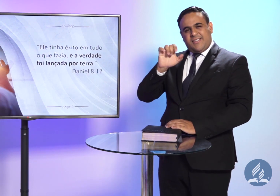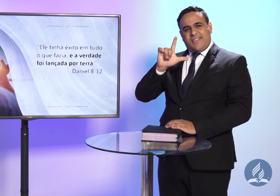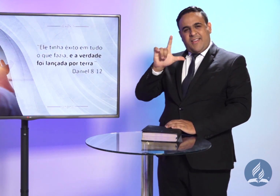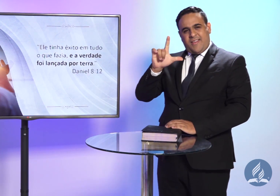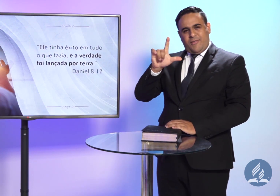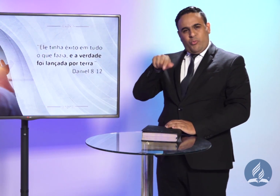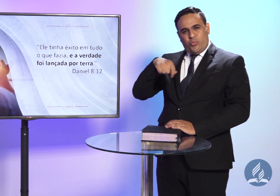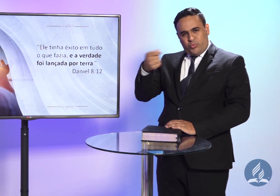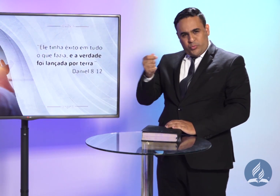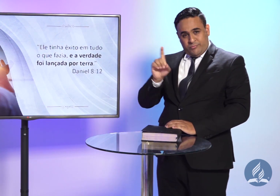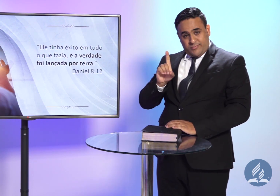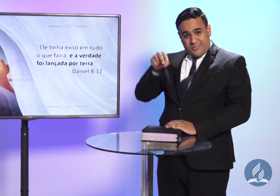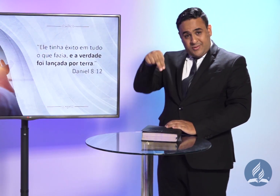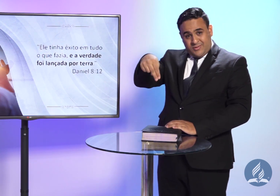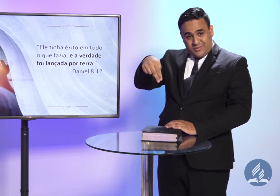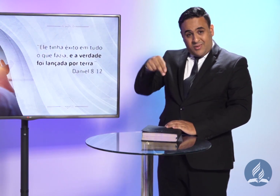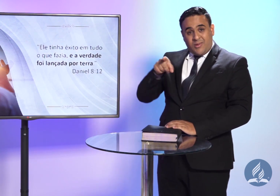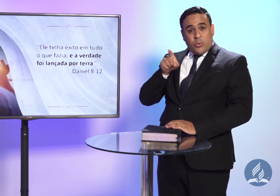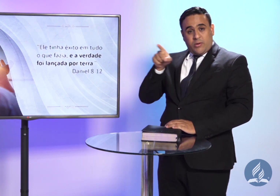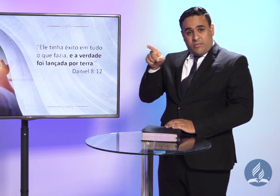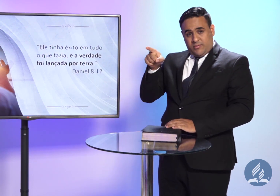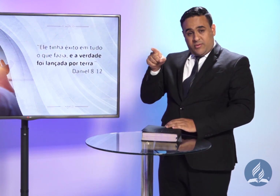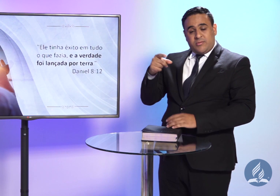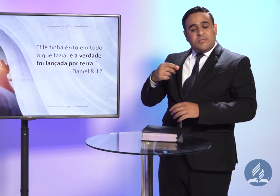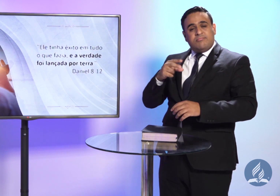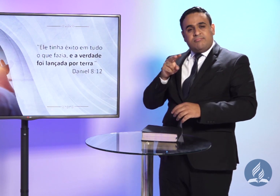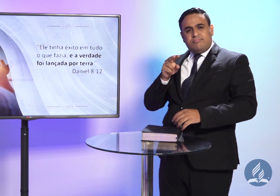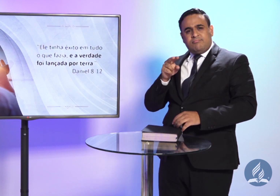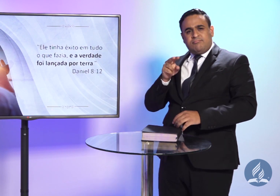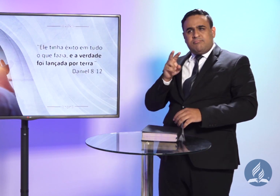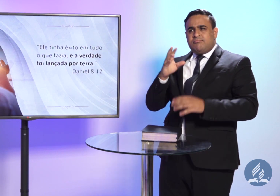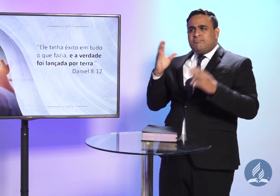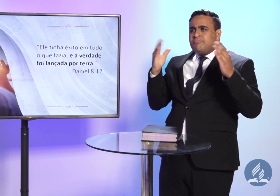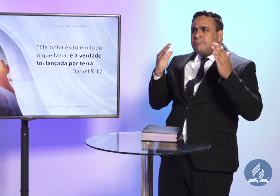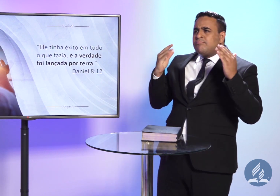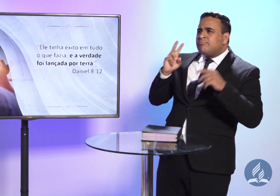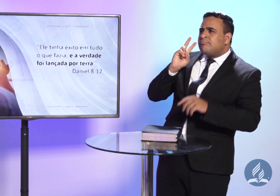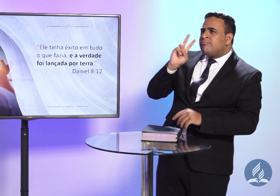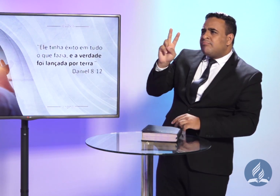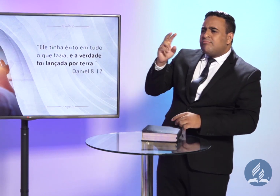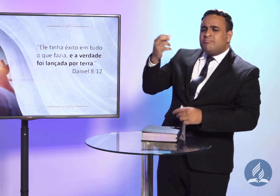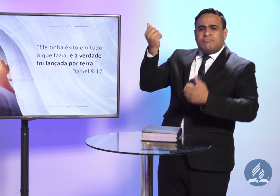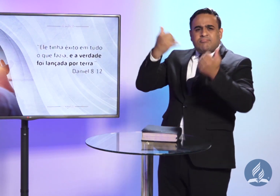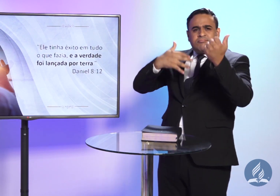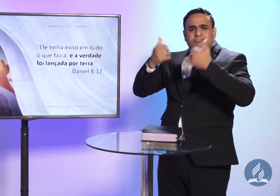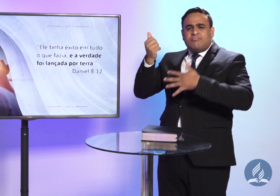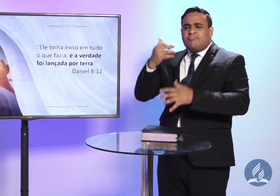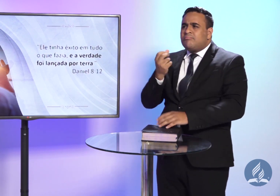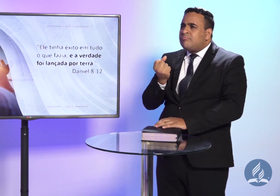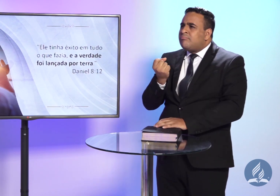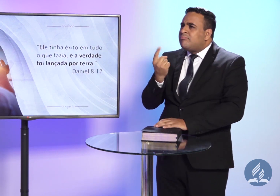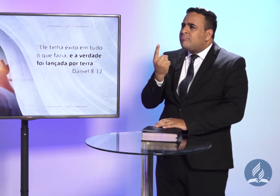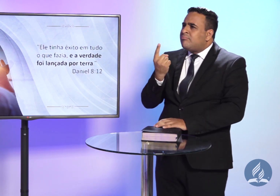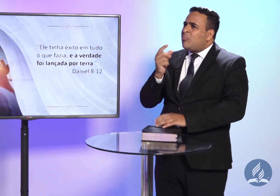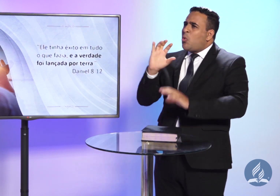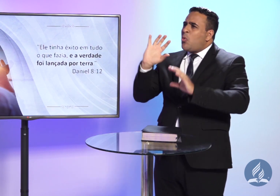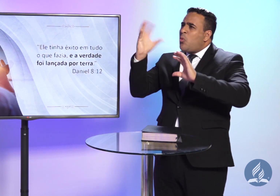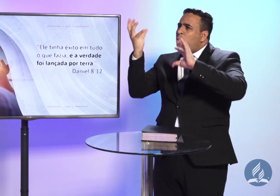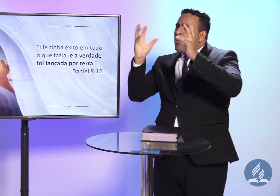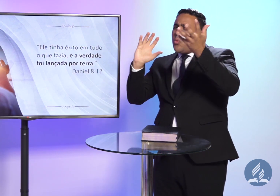Daniel foi o autor desse texto, este é o sinal dele. Ele viu um anjo, na